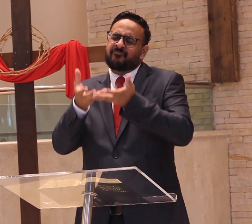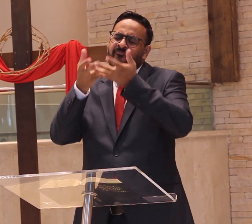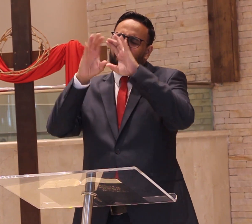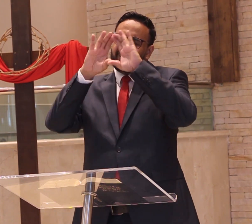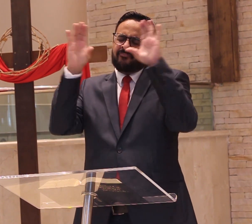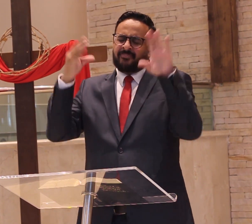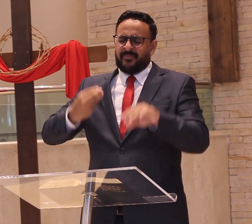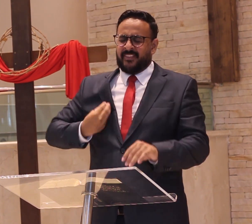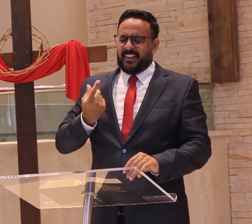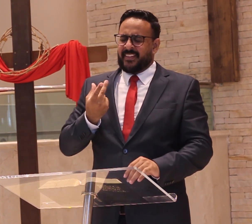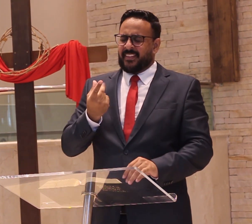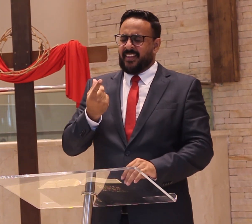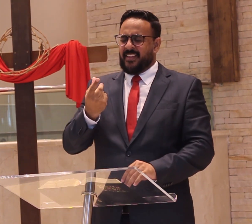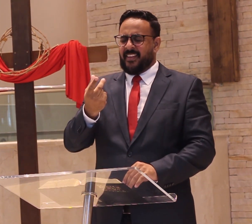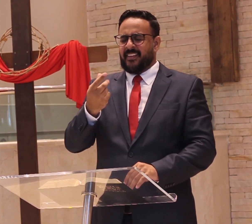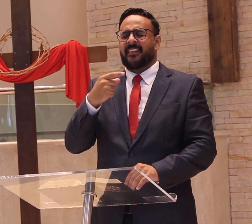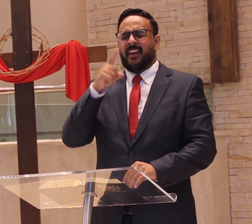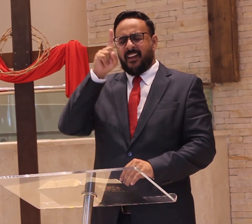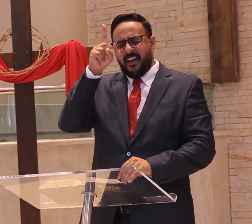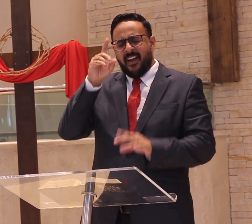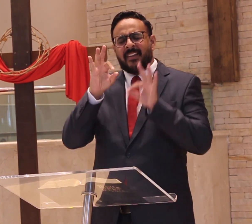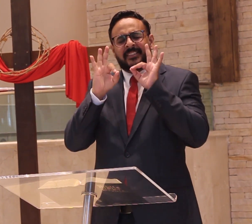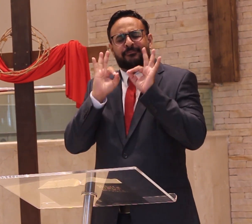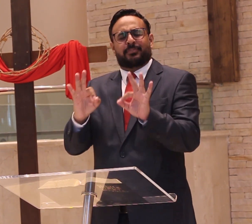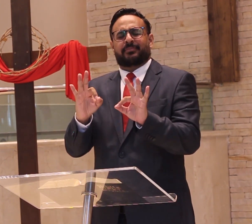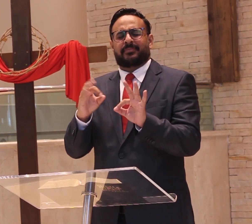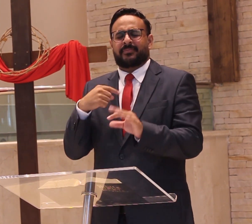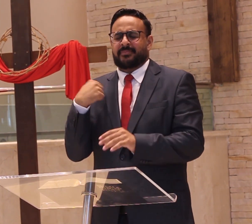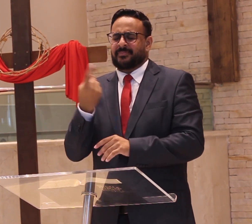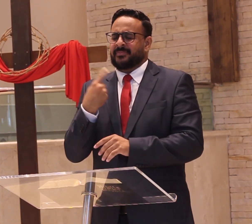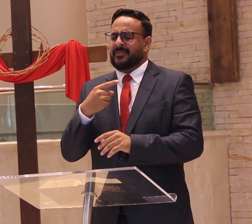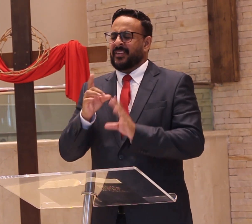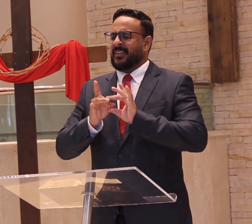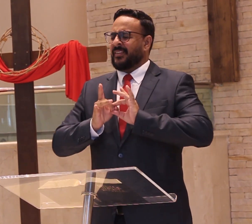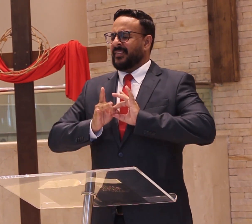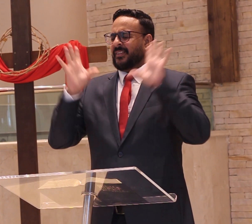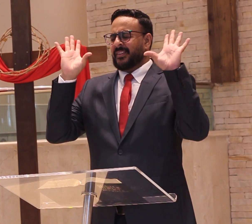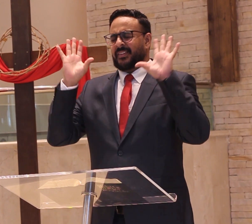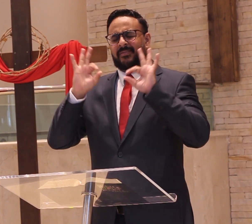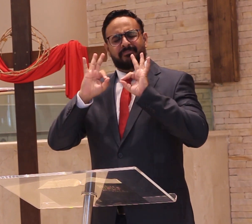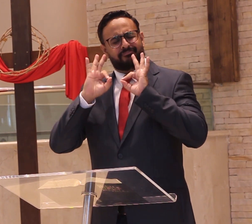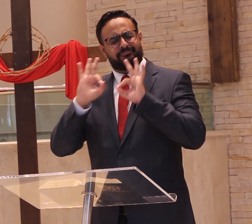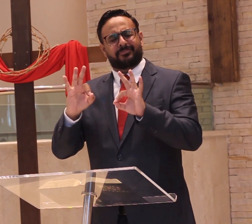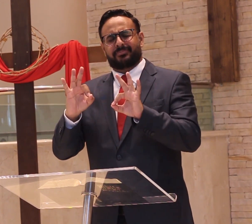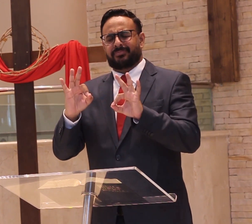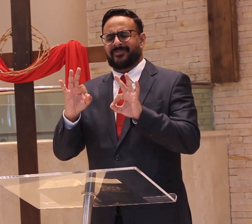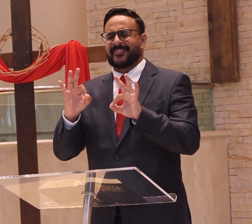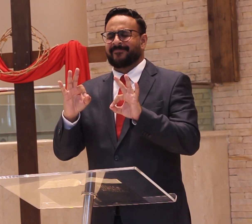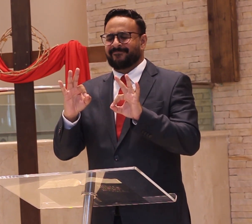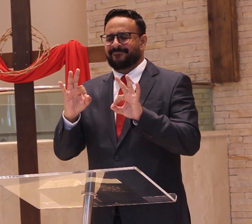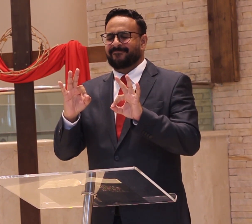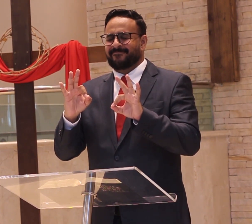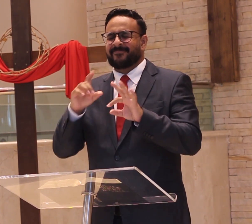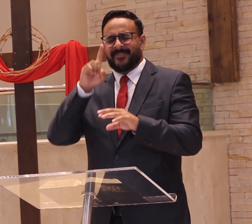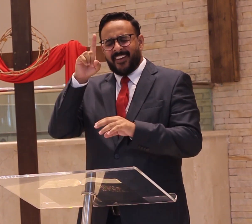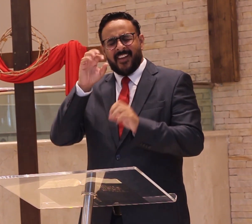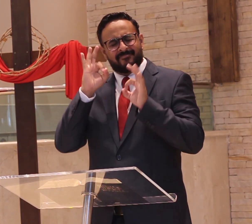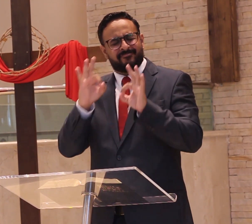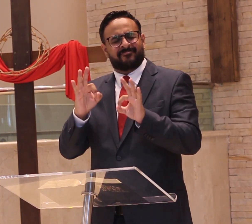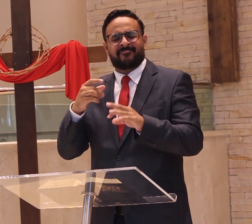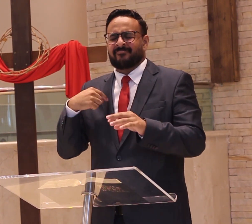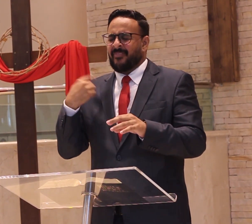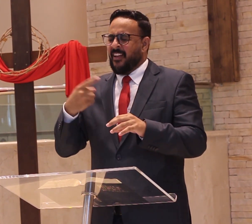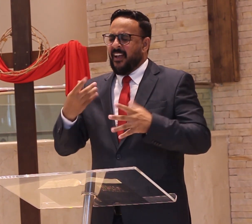pois queremos que ele logo venha para nos buscar e nos levar para o céu, aonde lá vamos viver eternamente. E sim,